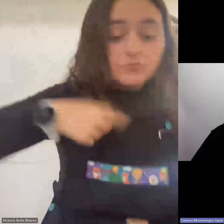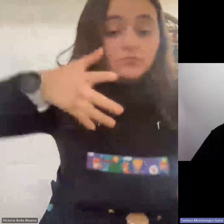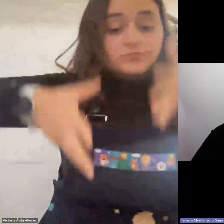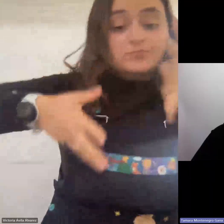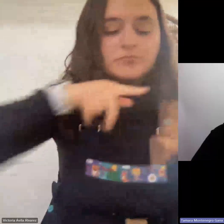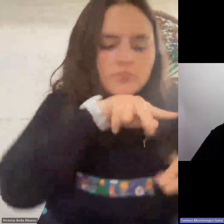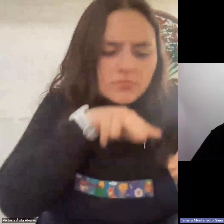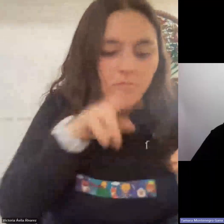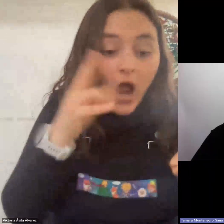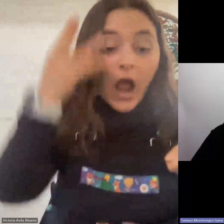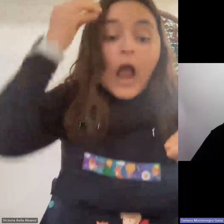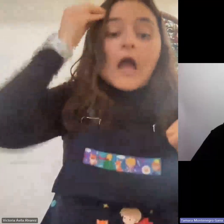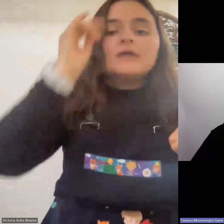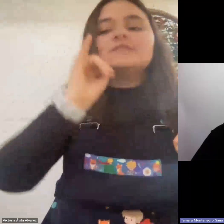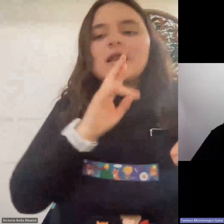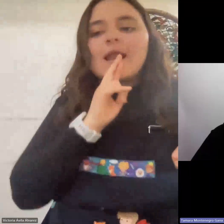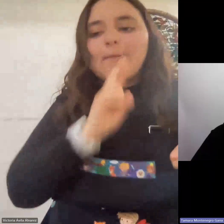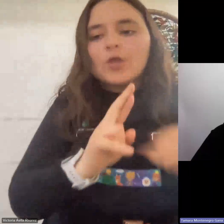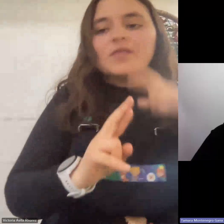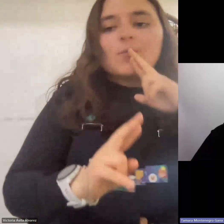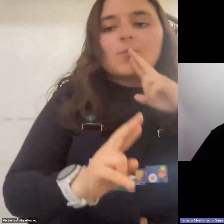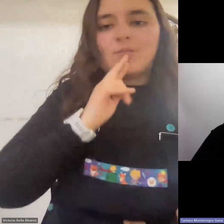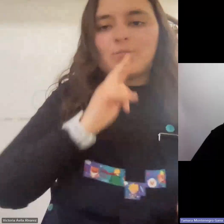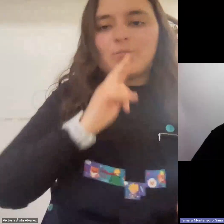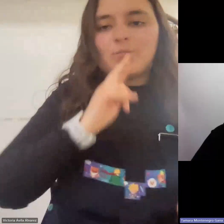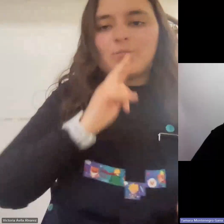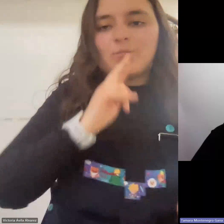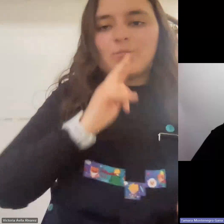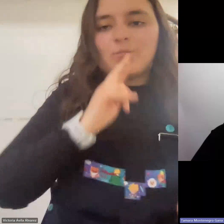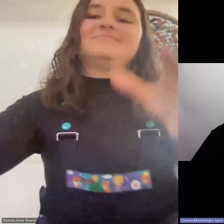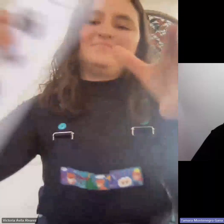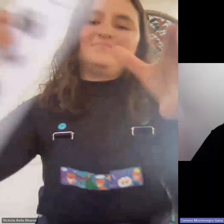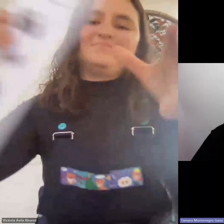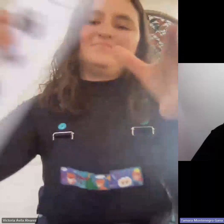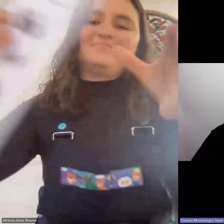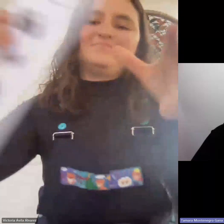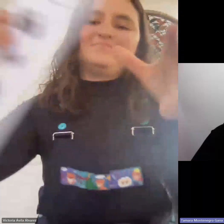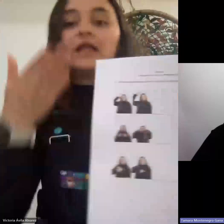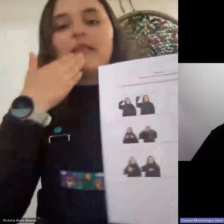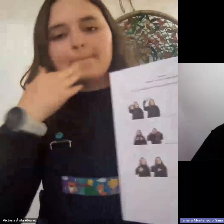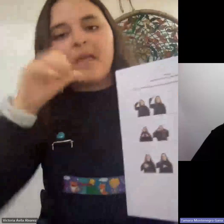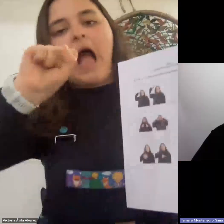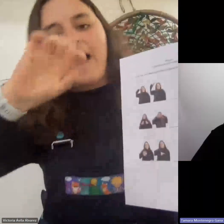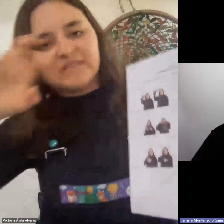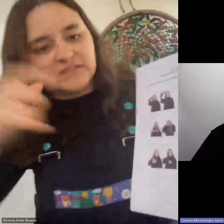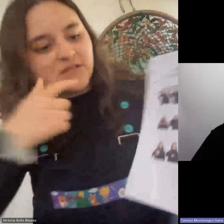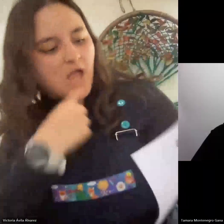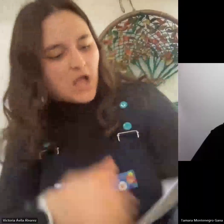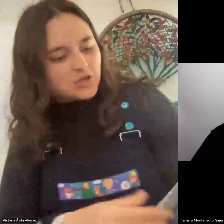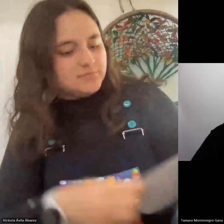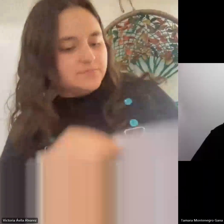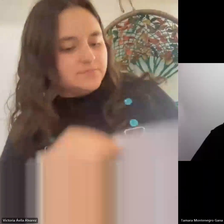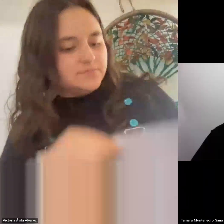verdad lo aprendieron y con las fotos donde yo salgo haciendo la seña, ellos tienen que poner en palabras lo que es.